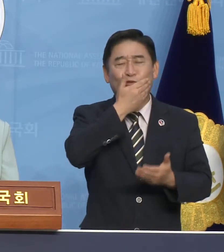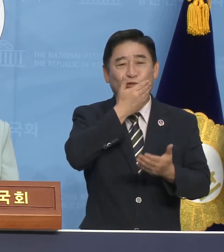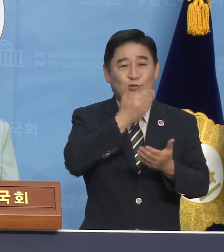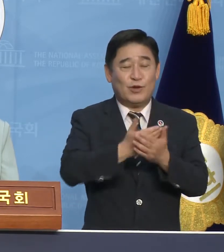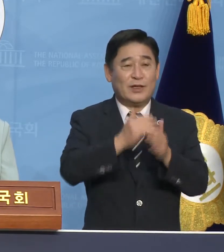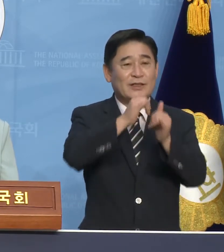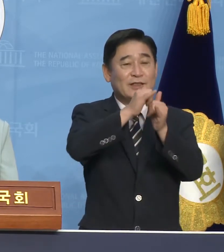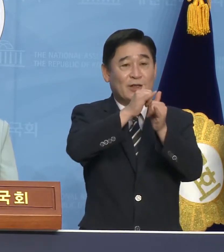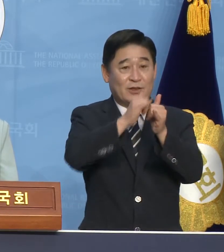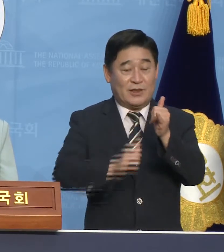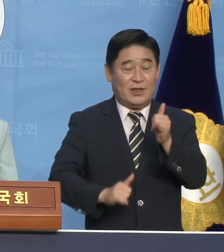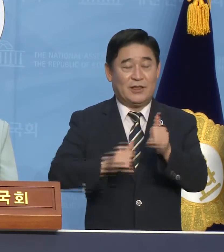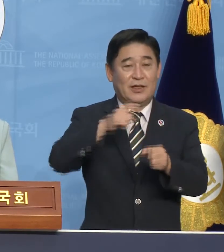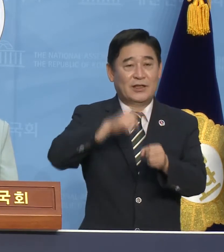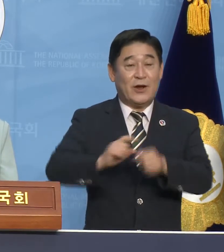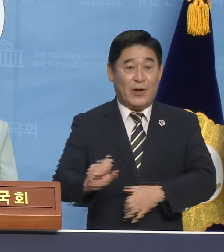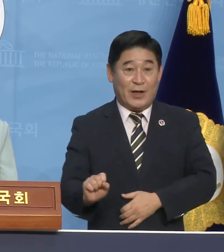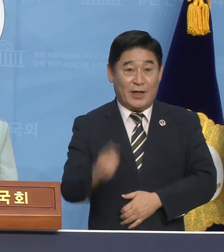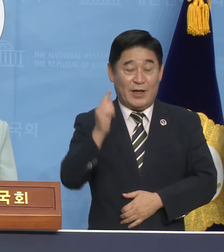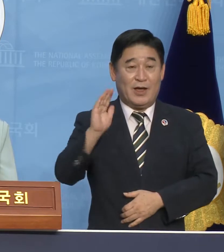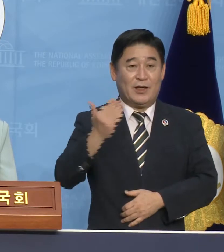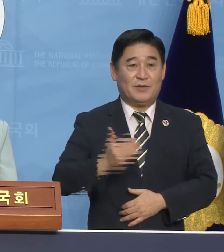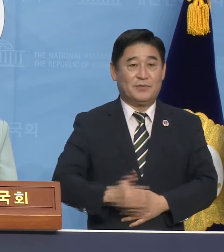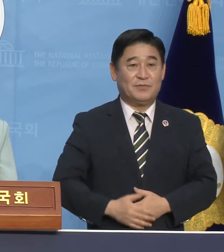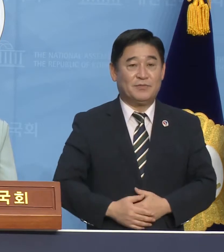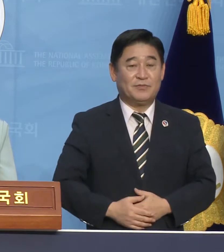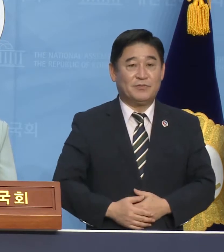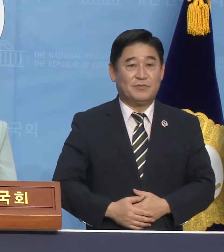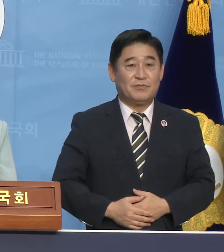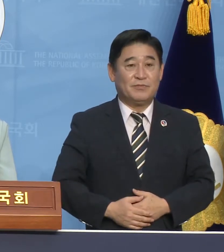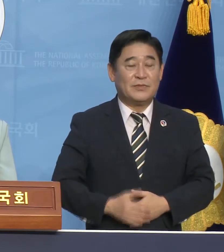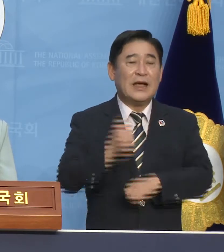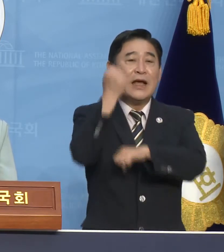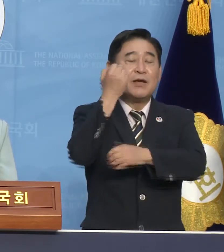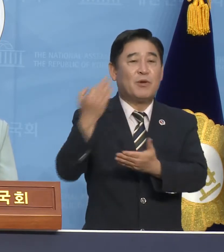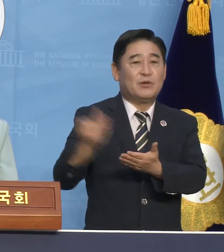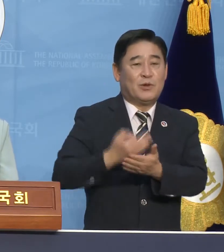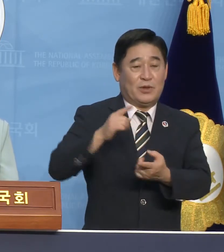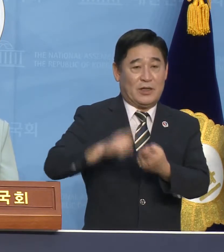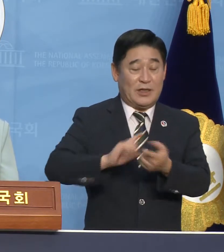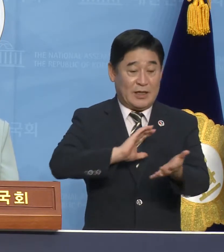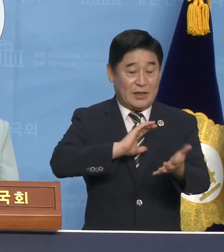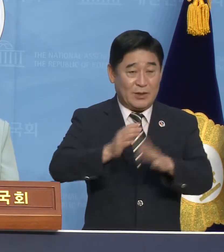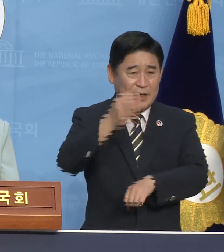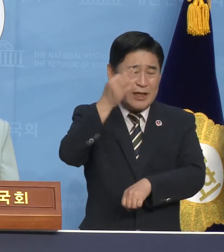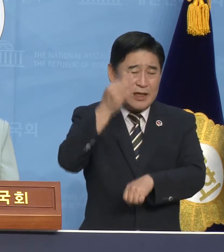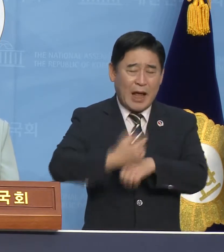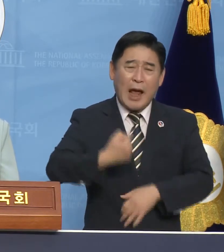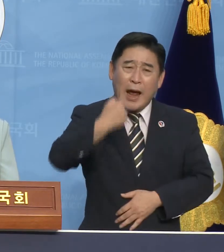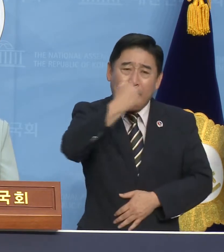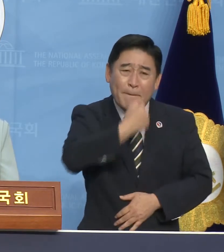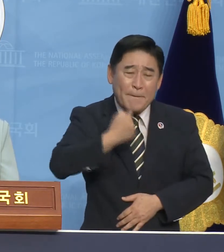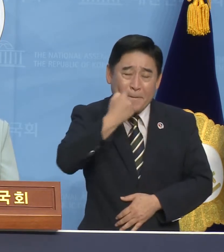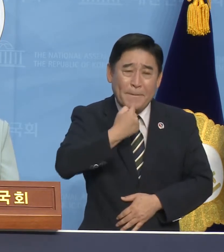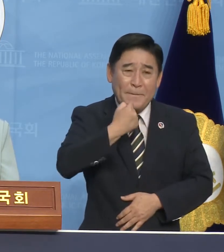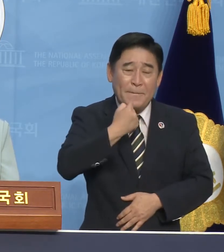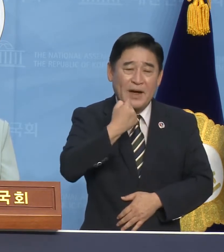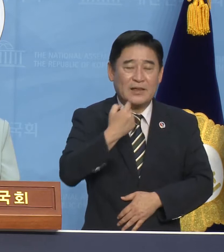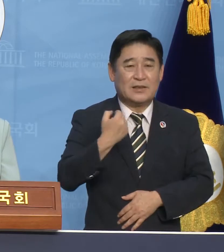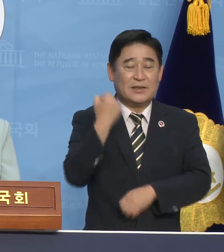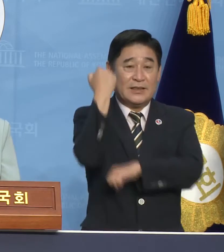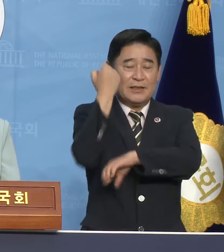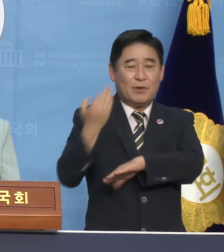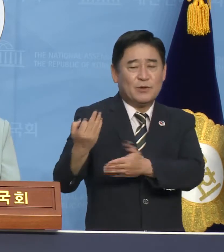중요한 역사적인 계기가 될 것입니다. 기본소득에 대한 논의가 단순히 말만